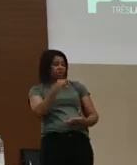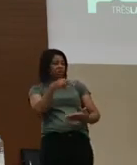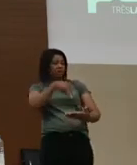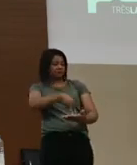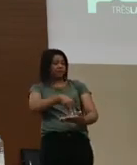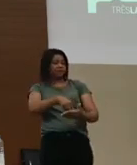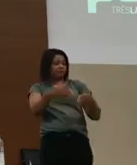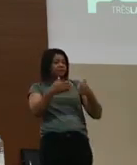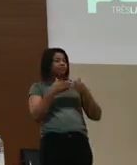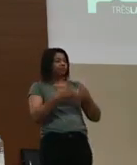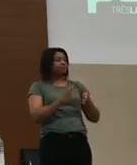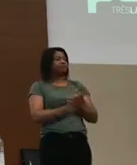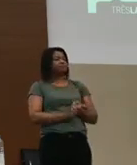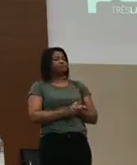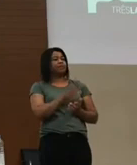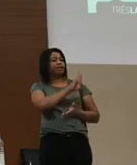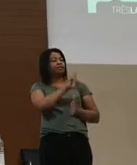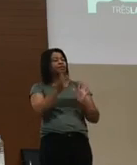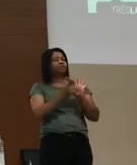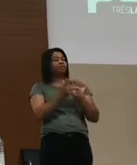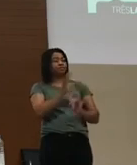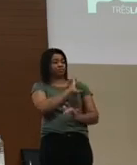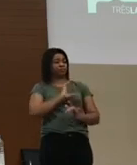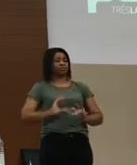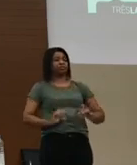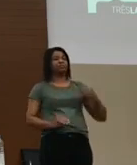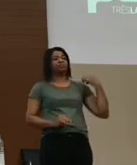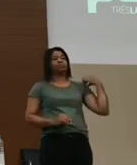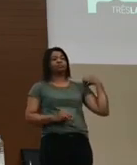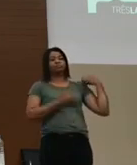pé, em nome de Jesus.